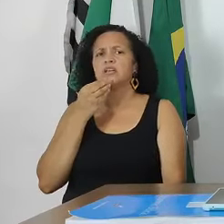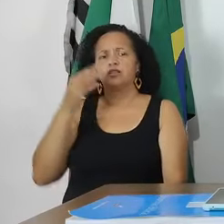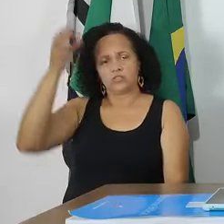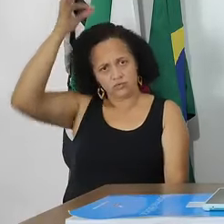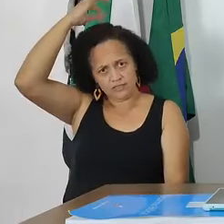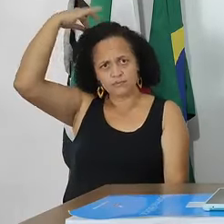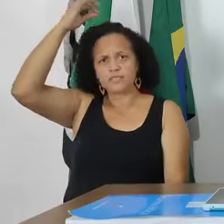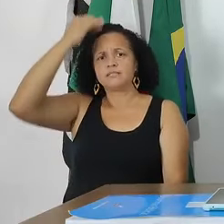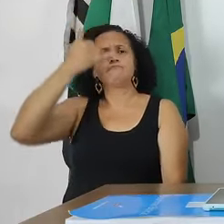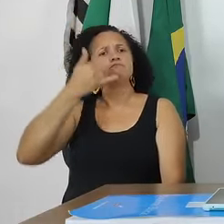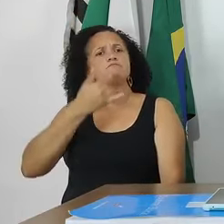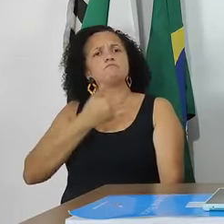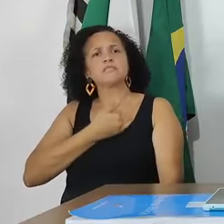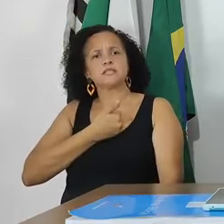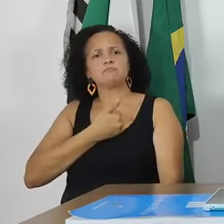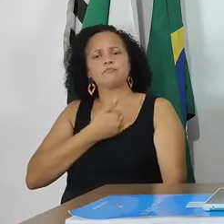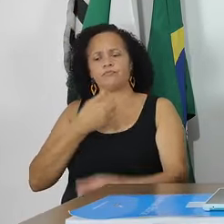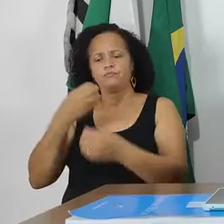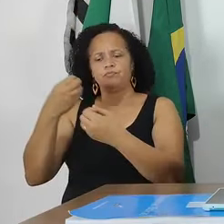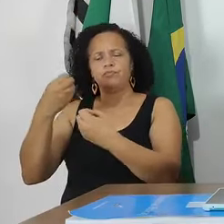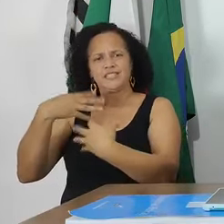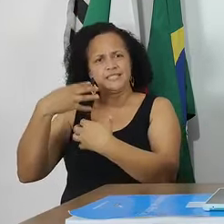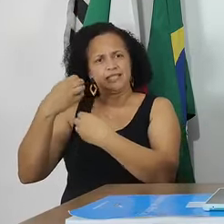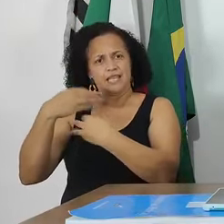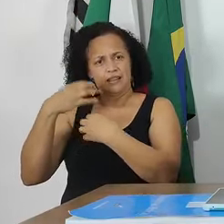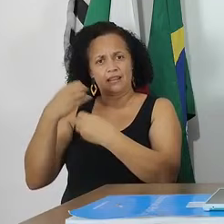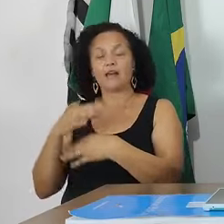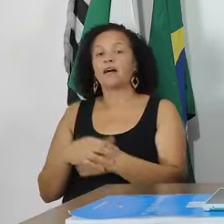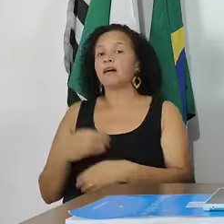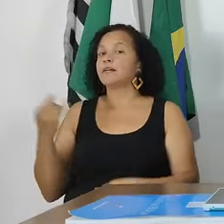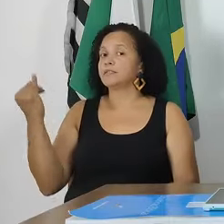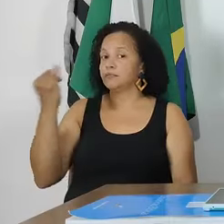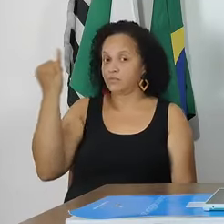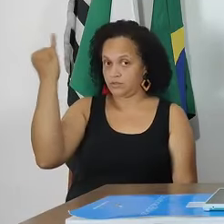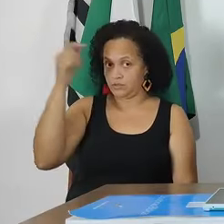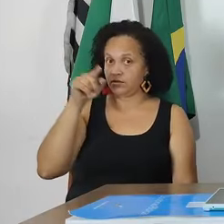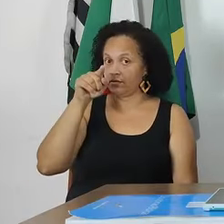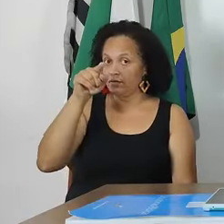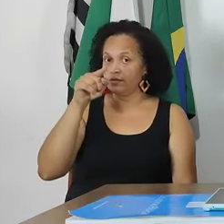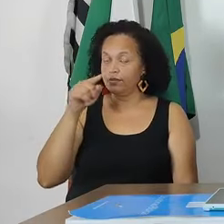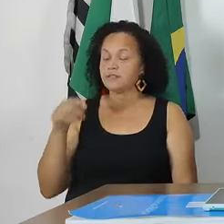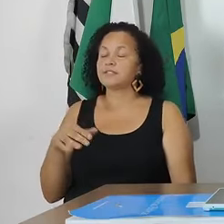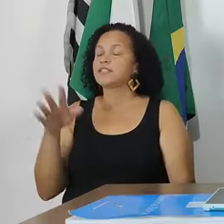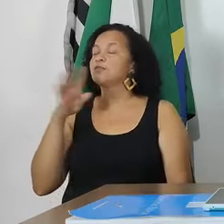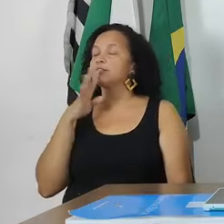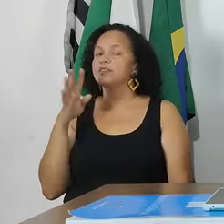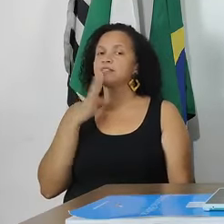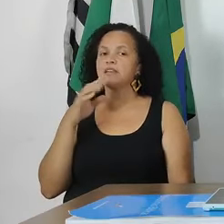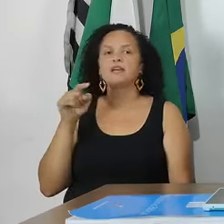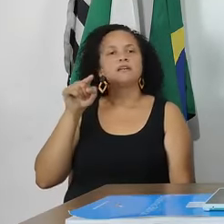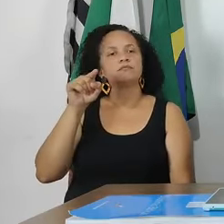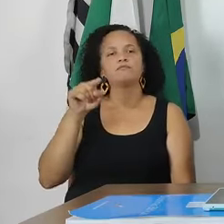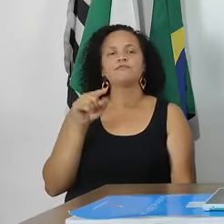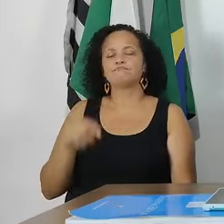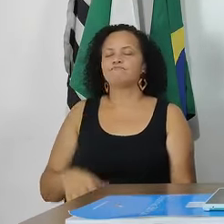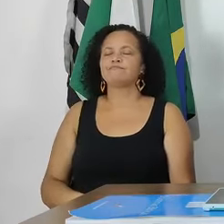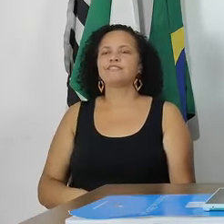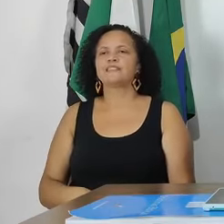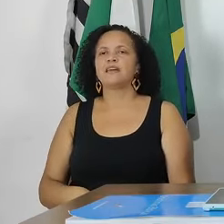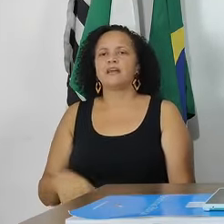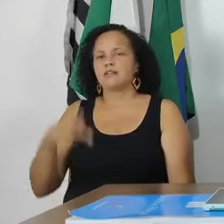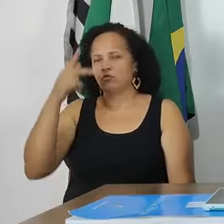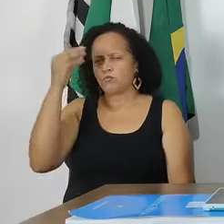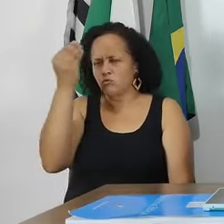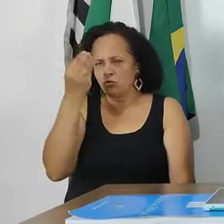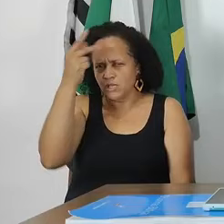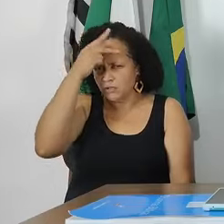isso para você, né? A importância de meditar e conhecer a verdade é que não seremos enganados por qualquer vento de